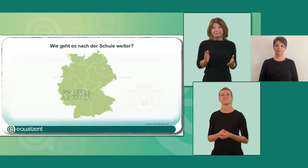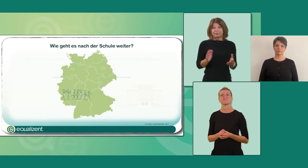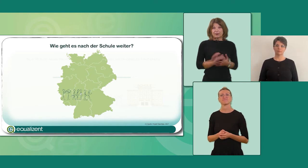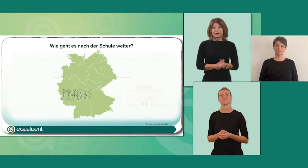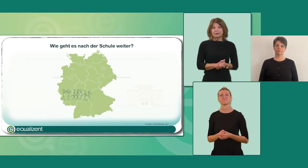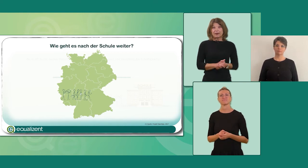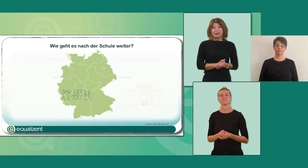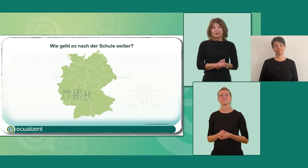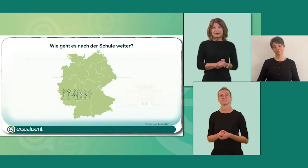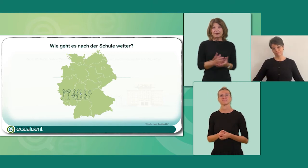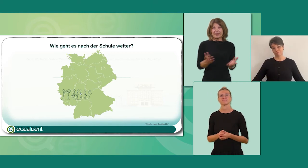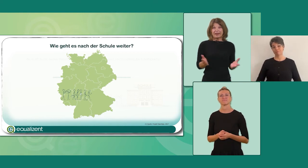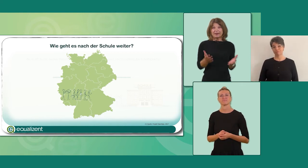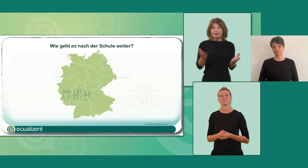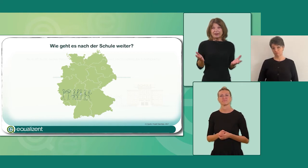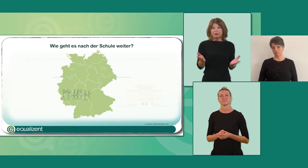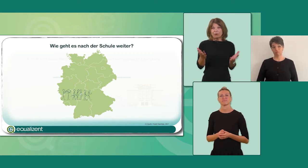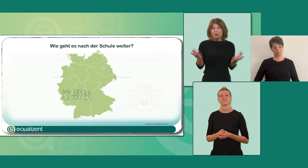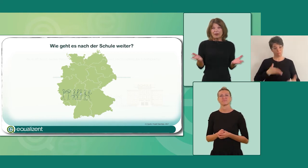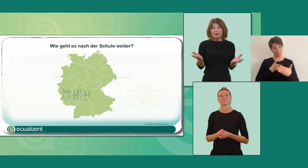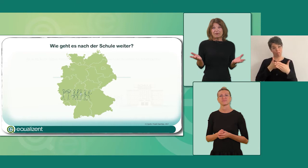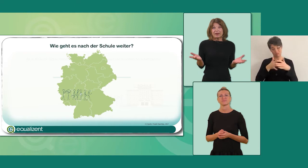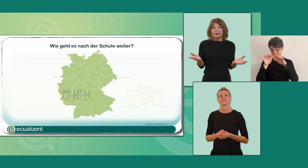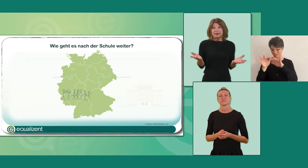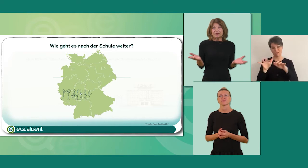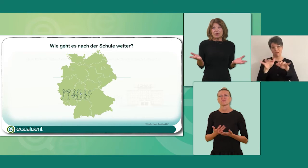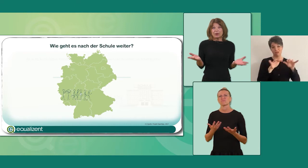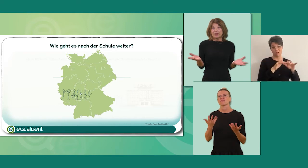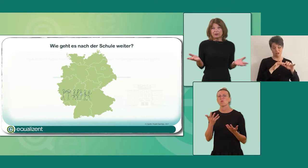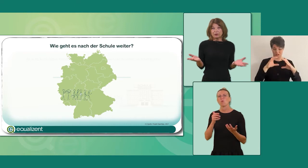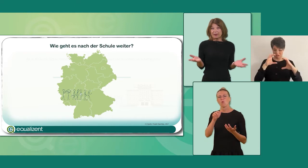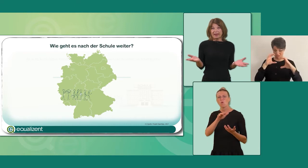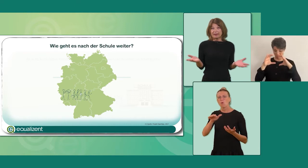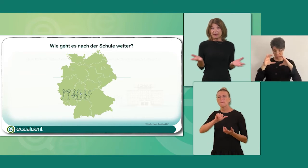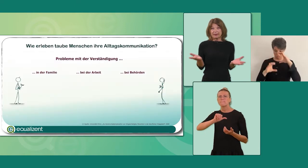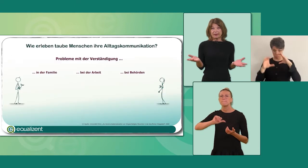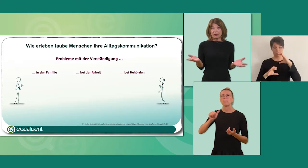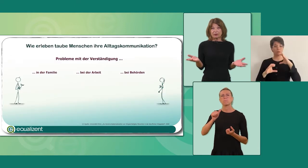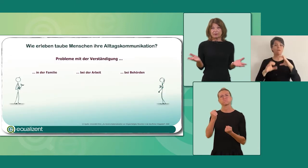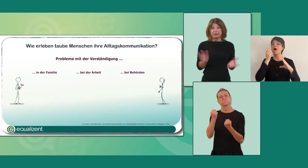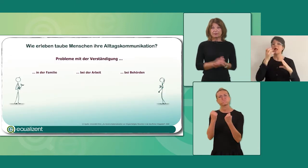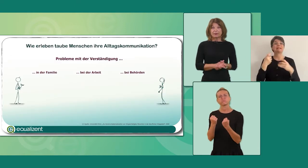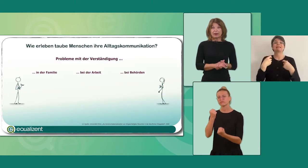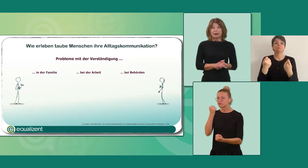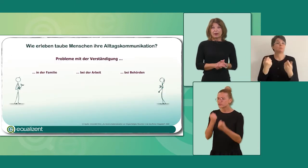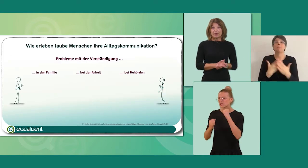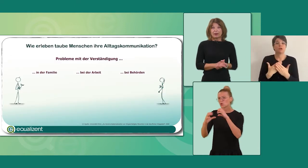Ja, diese Barrieren existieren und wo wirken sich diese Kommunikationsbarrieren im Alltag aus?